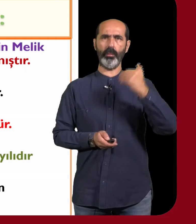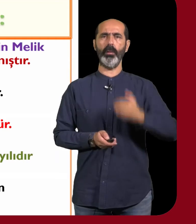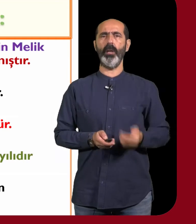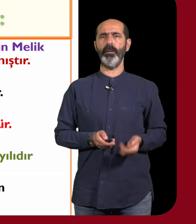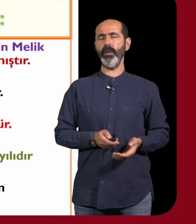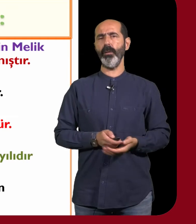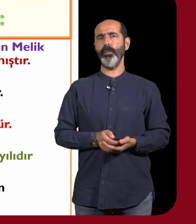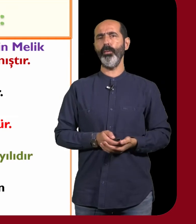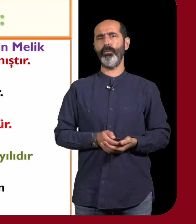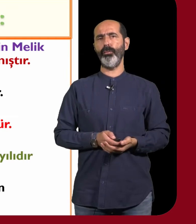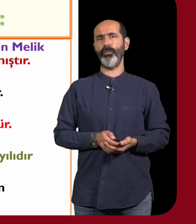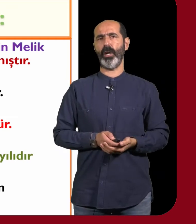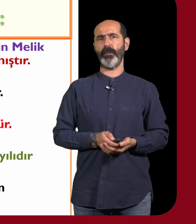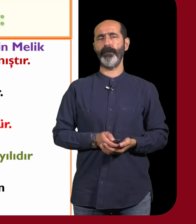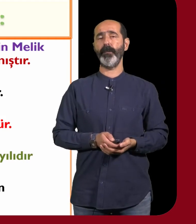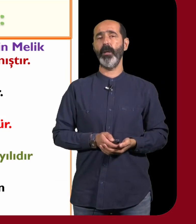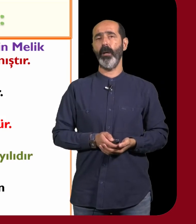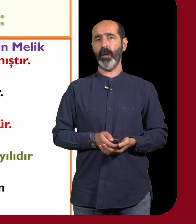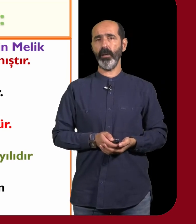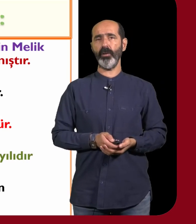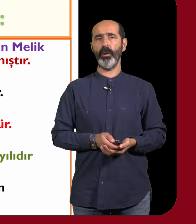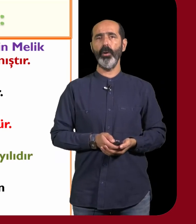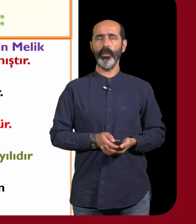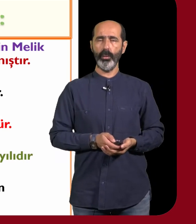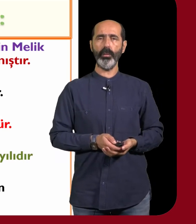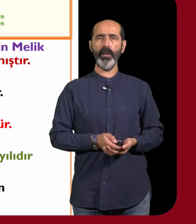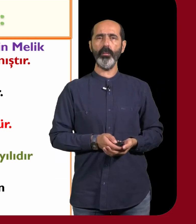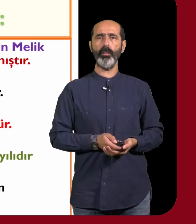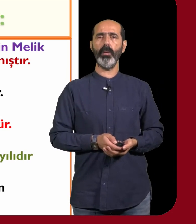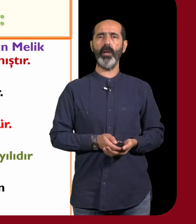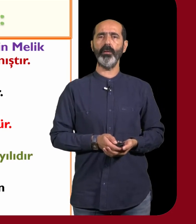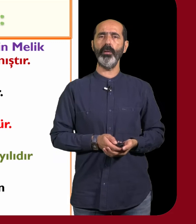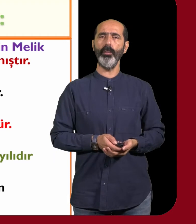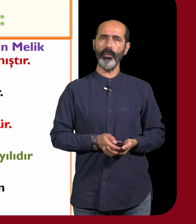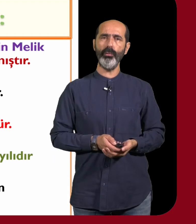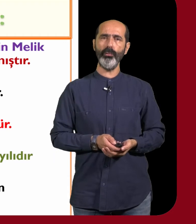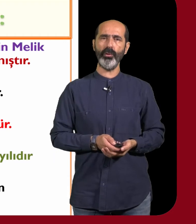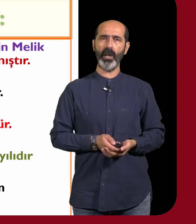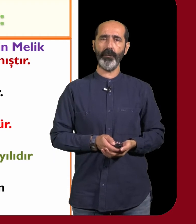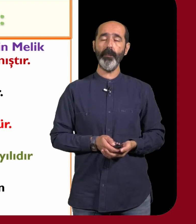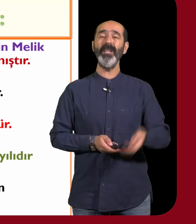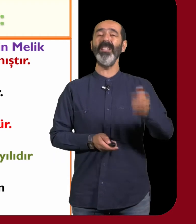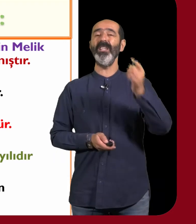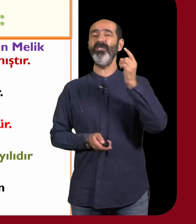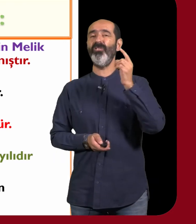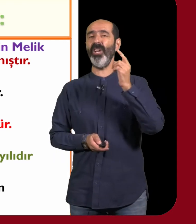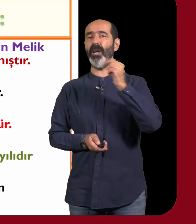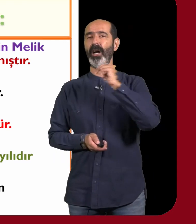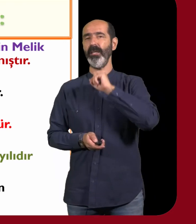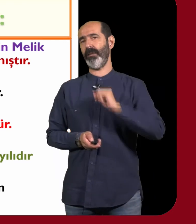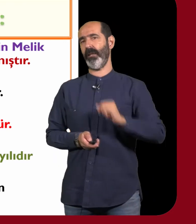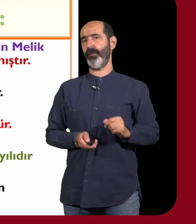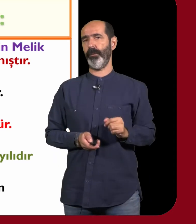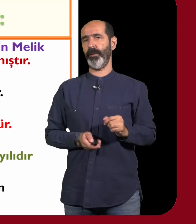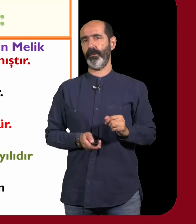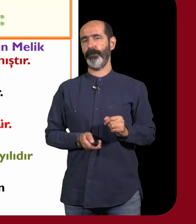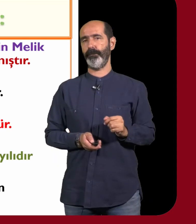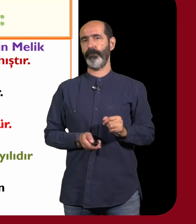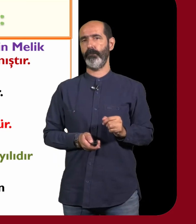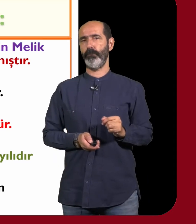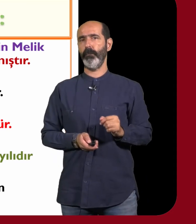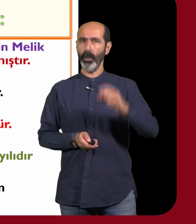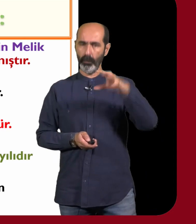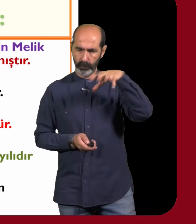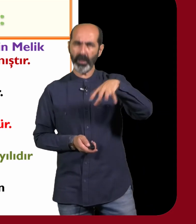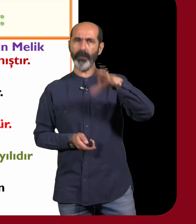Türkler'in kullandığı 3. tak tak arkadaşlar Türkler'in kullandığı 3. takvim Celali takvim